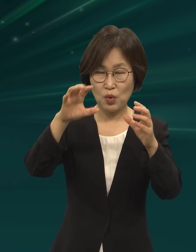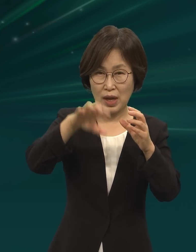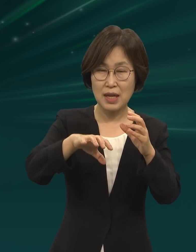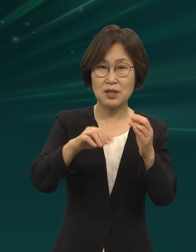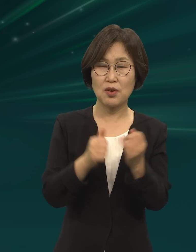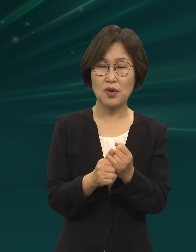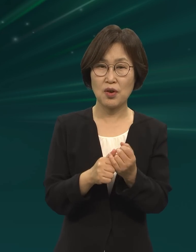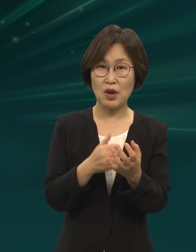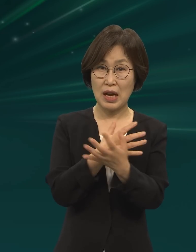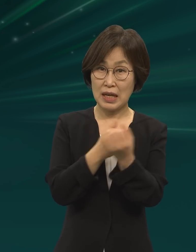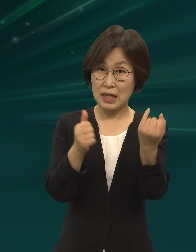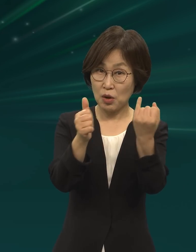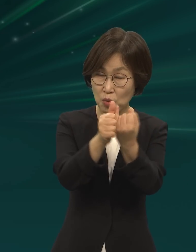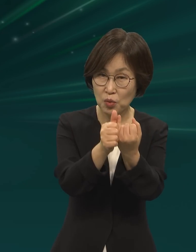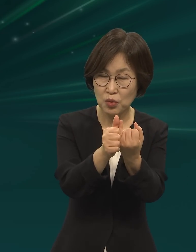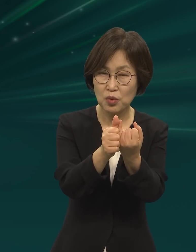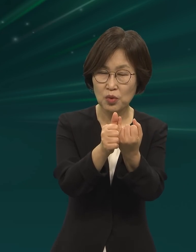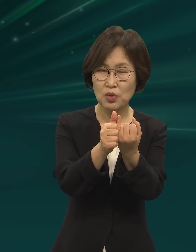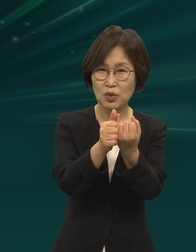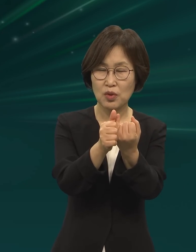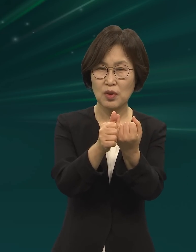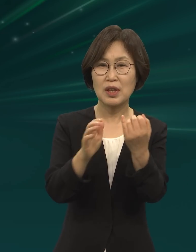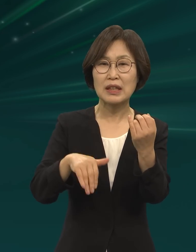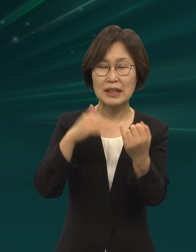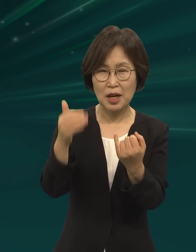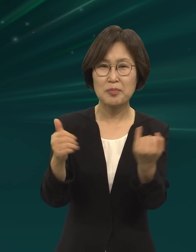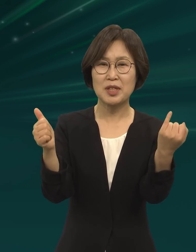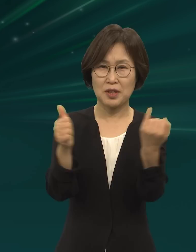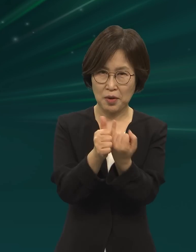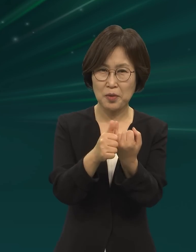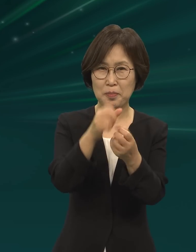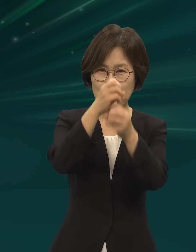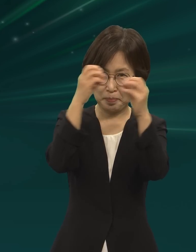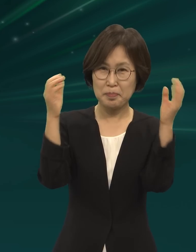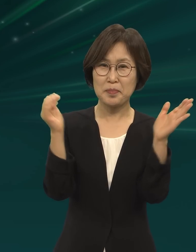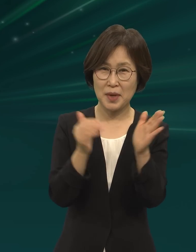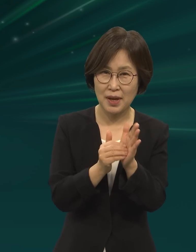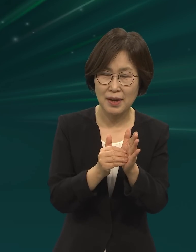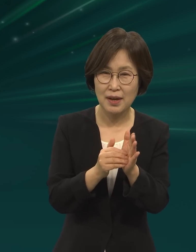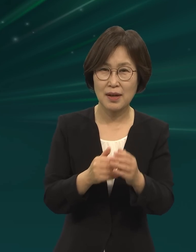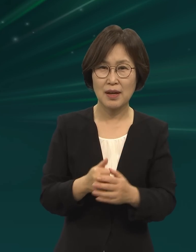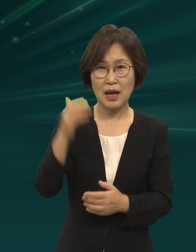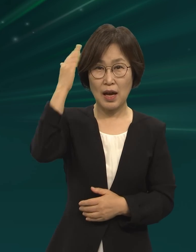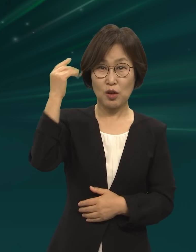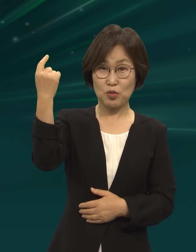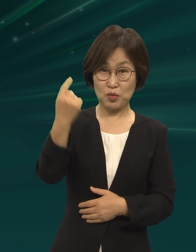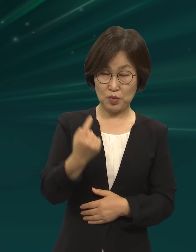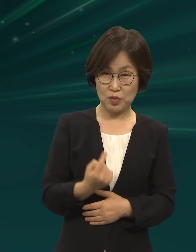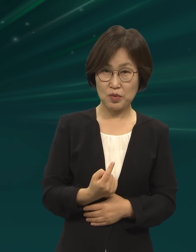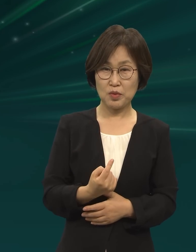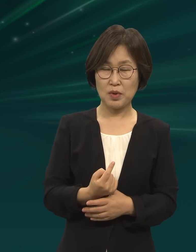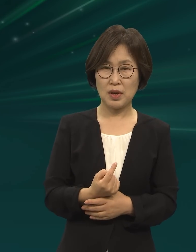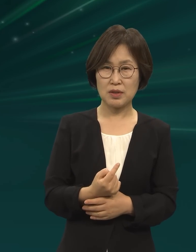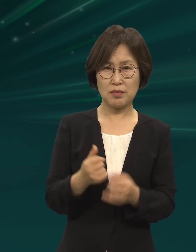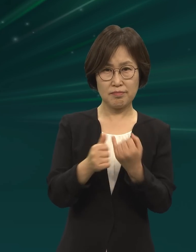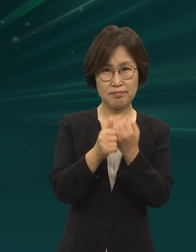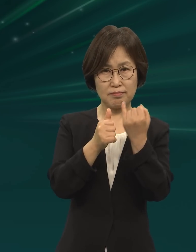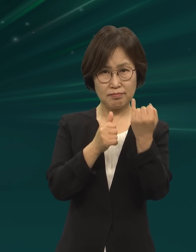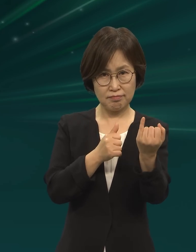인도 돌아가서 이제 결혼했습니다. 한국에 들어와서 이제 제